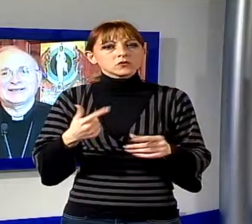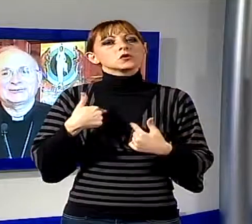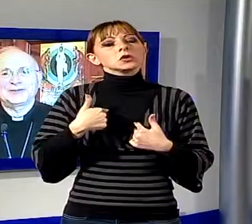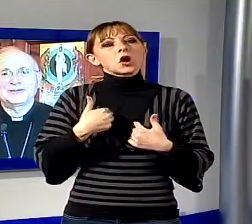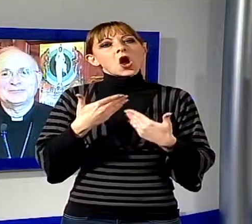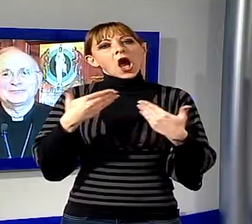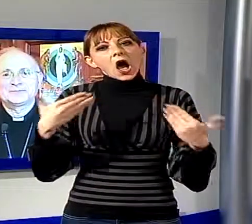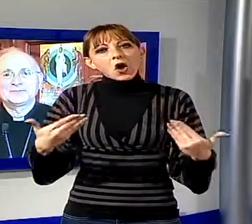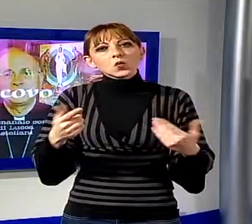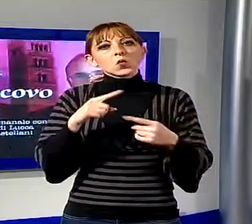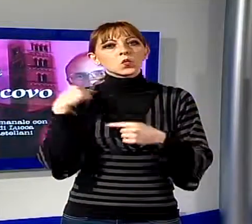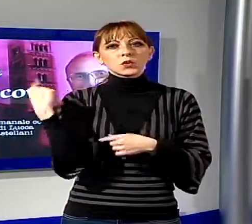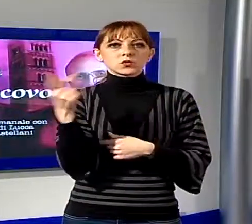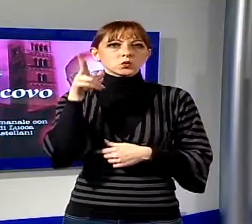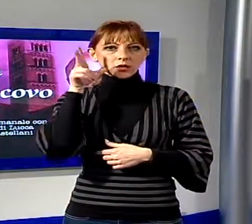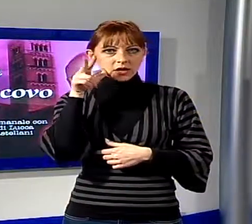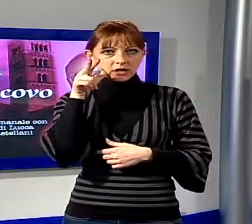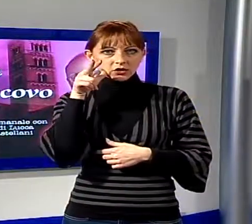affetto e gratitudine.